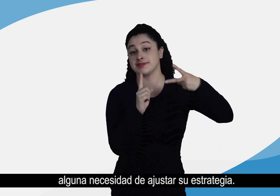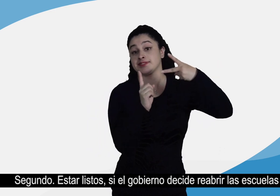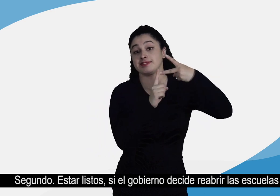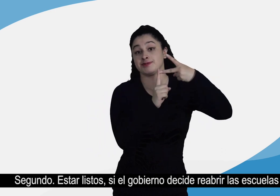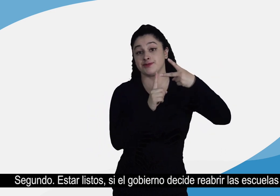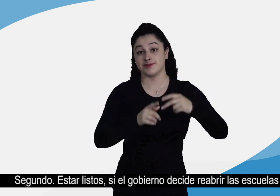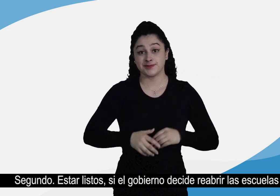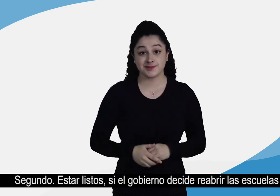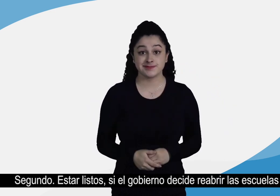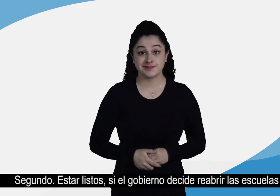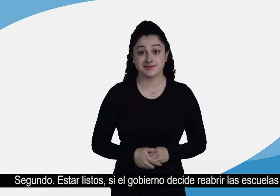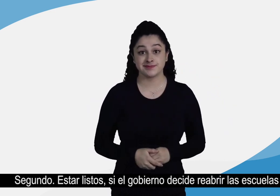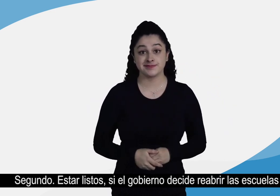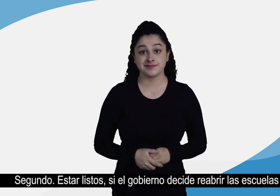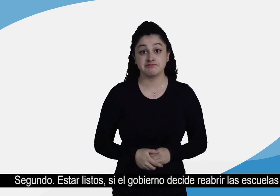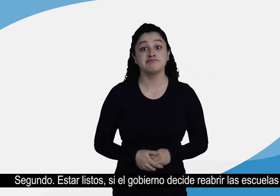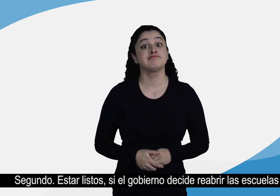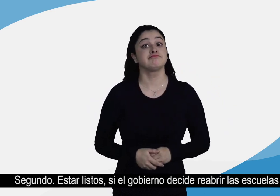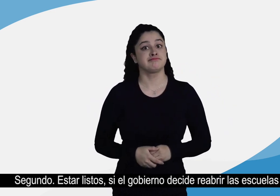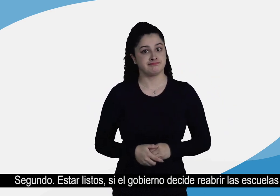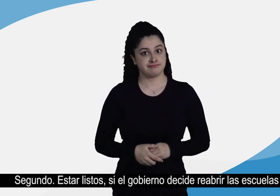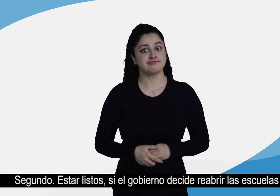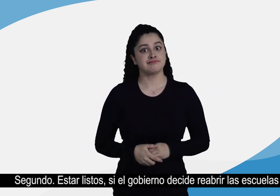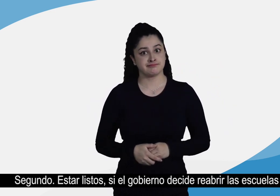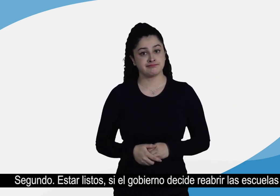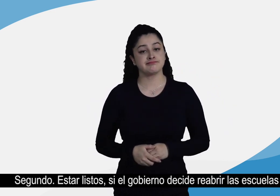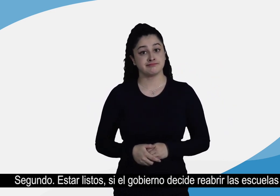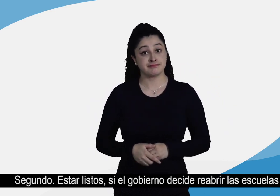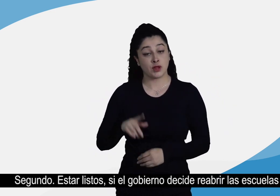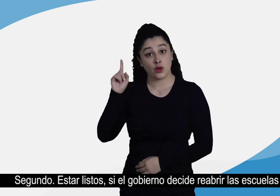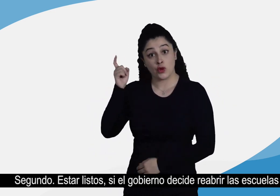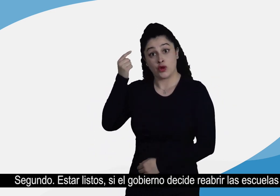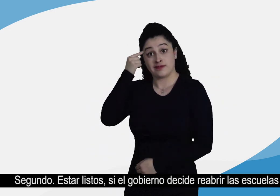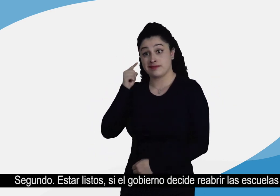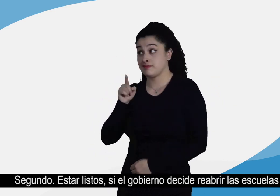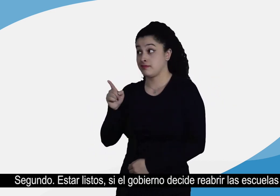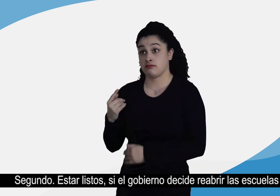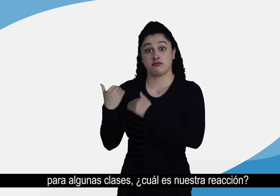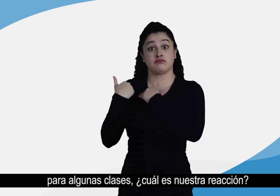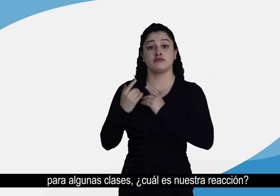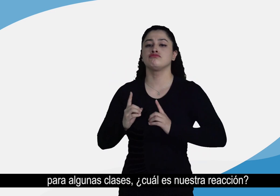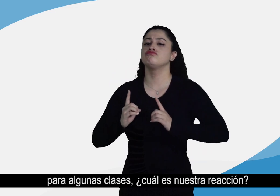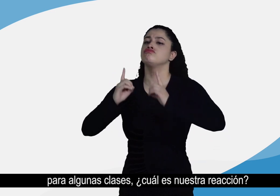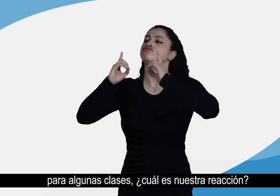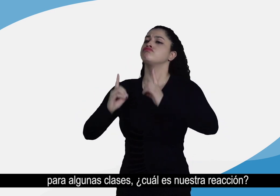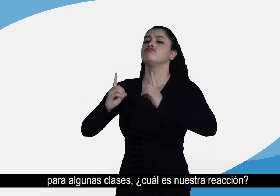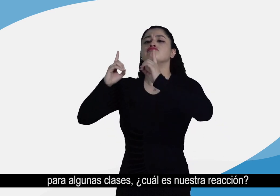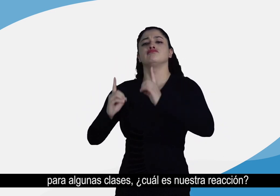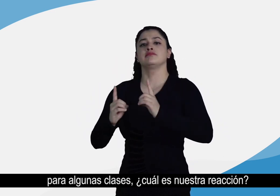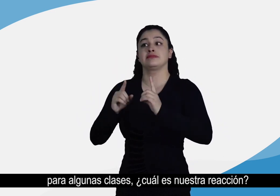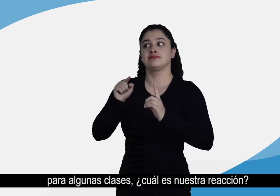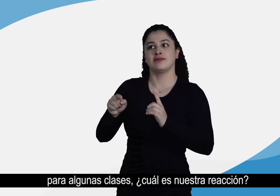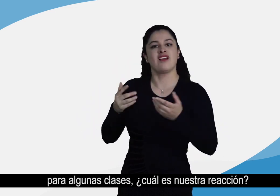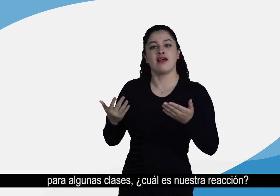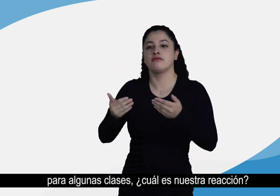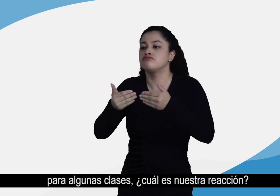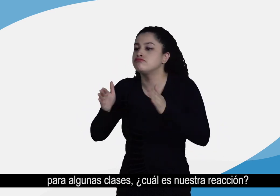Segundo Estar listo Si el gobierno Decide Reabrir las escuelas Para algunas clases ¿Cuál es nuestra